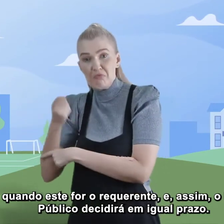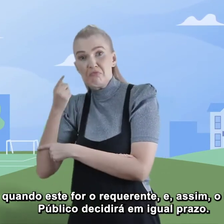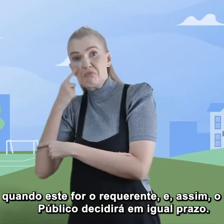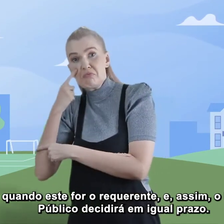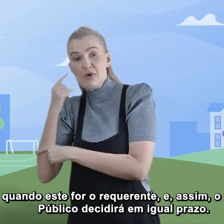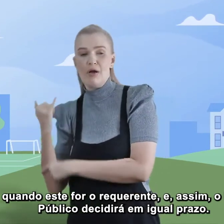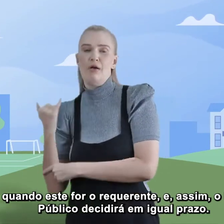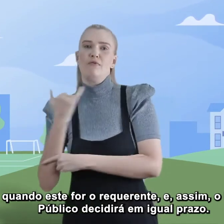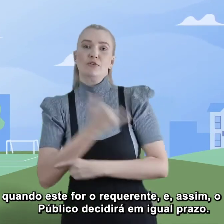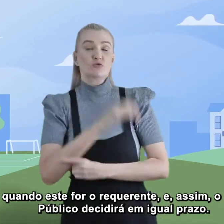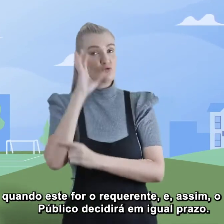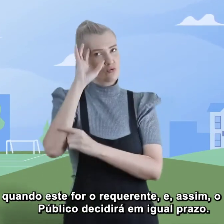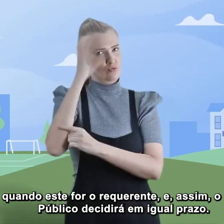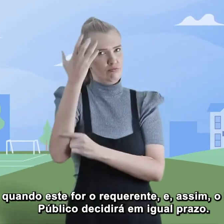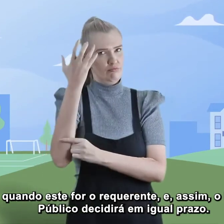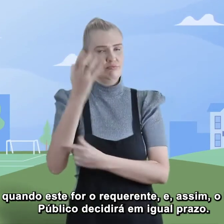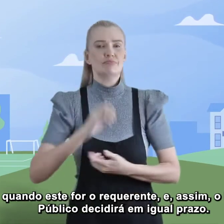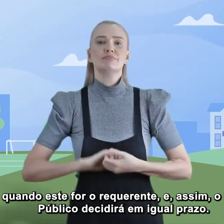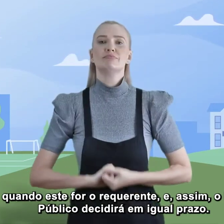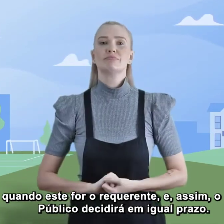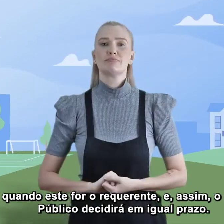decidirá em igual prazo.